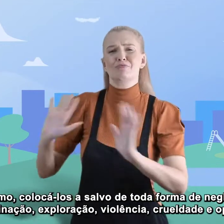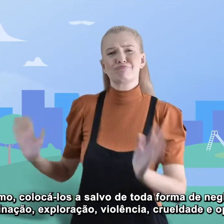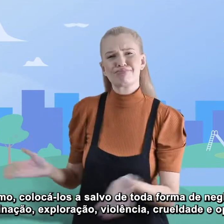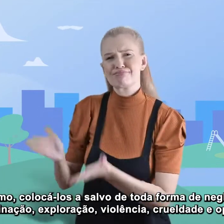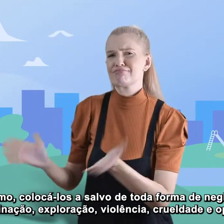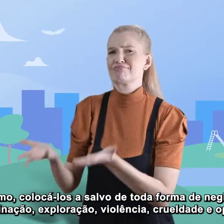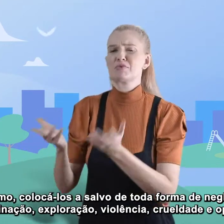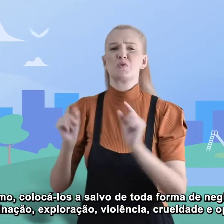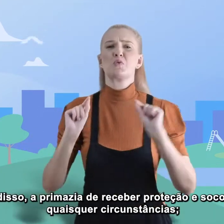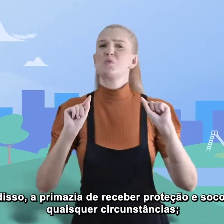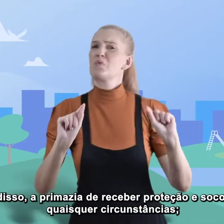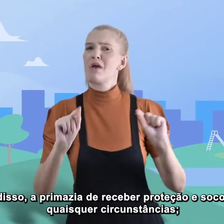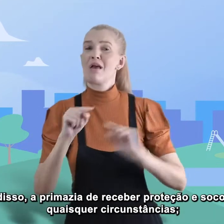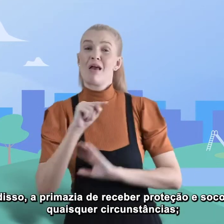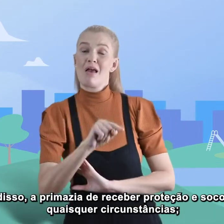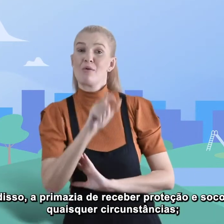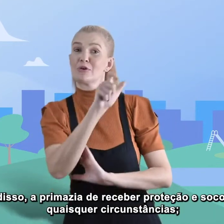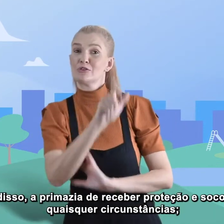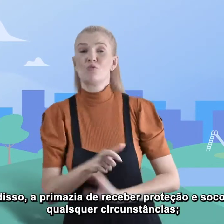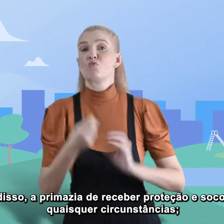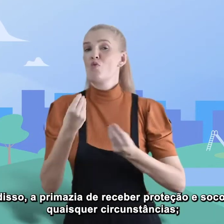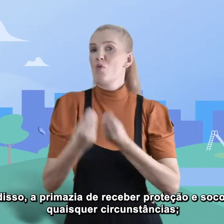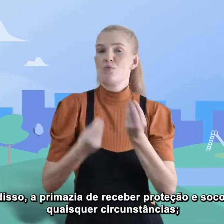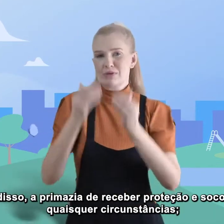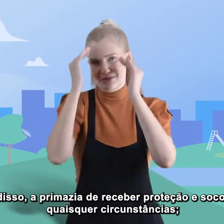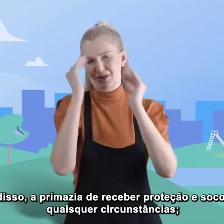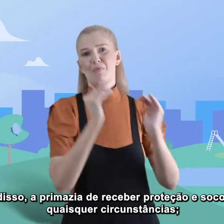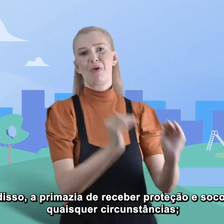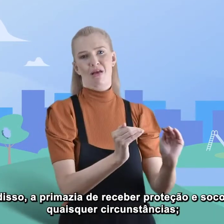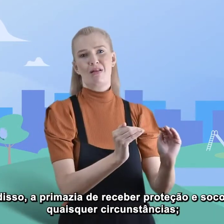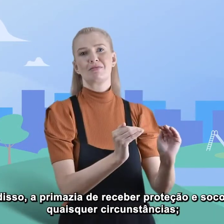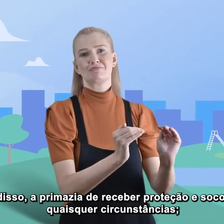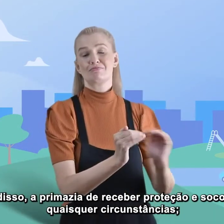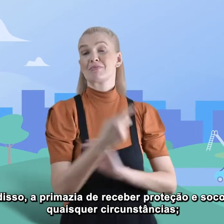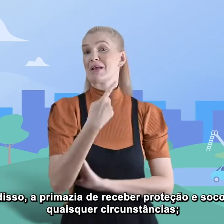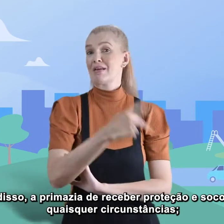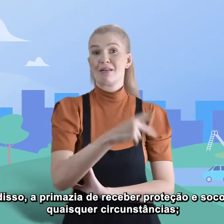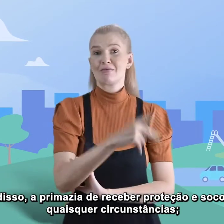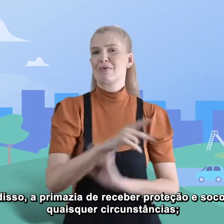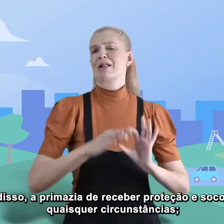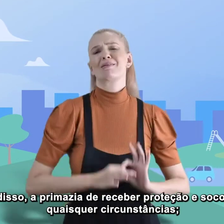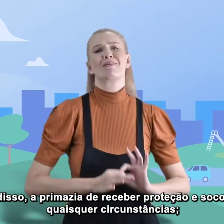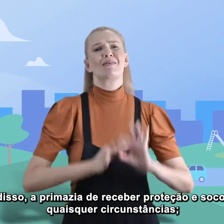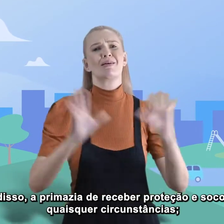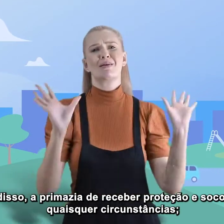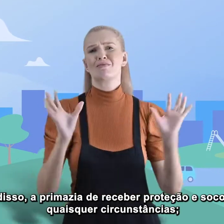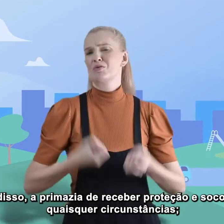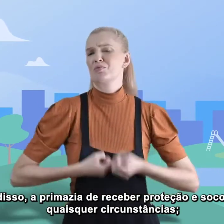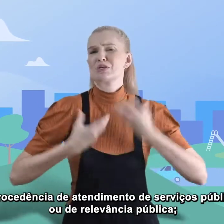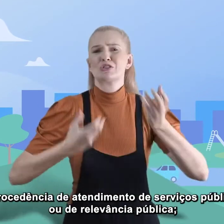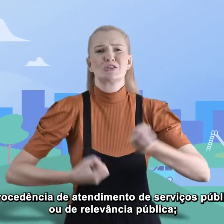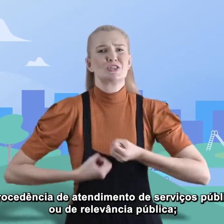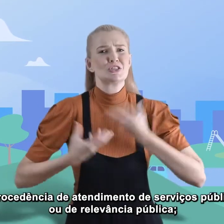opressão. Além disso, a primazia de receber proteção e socorro em quaisquer circunstâncias, a procedência